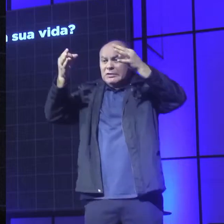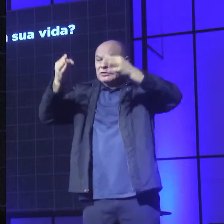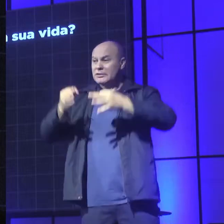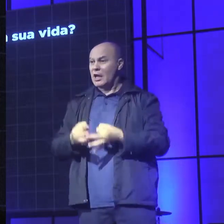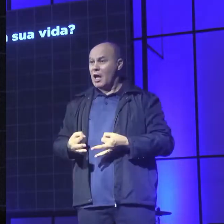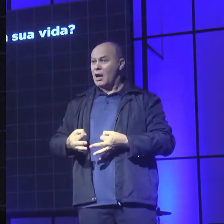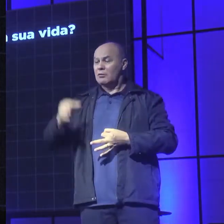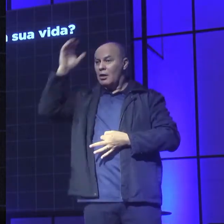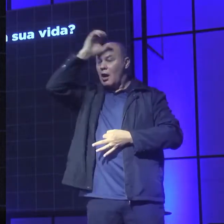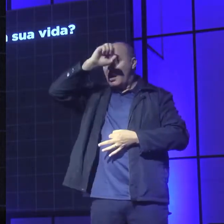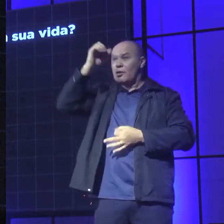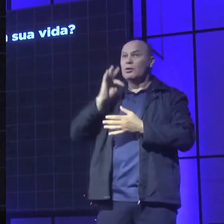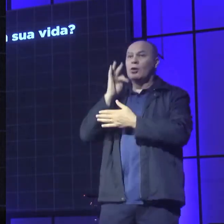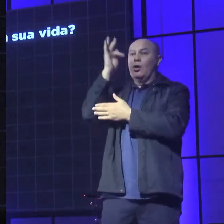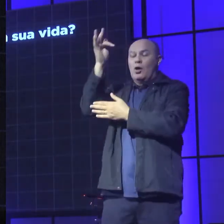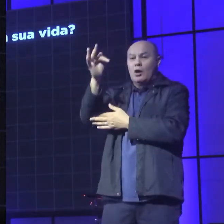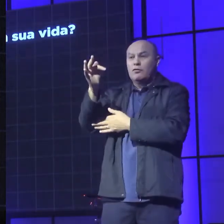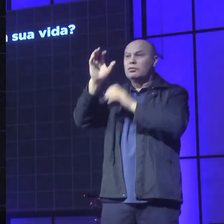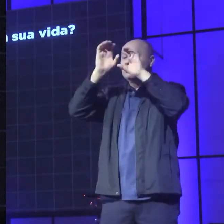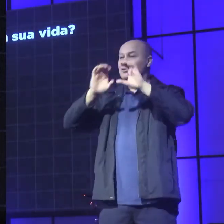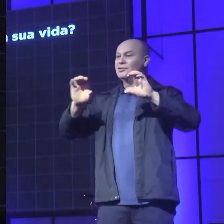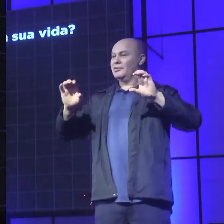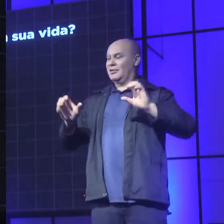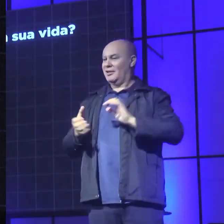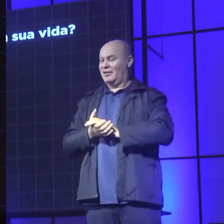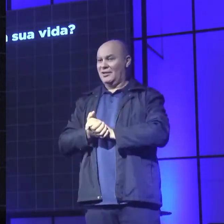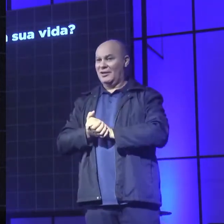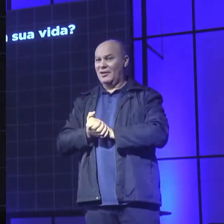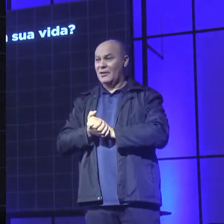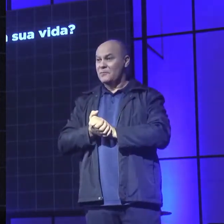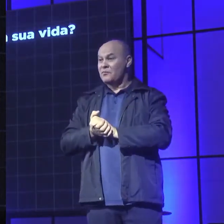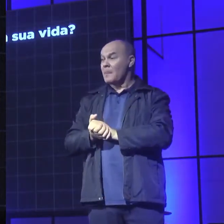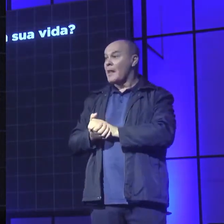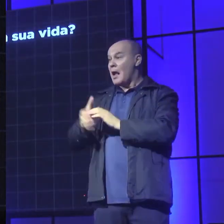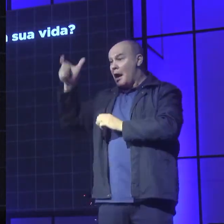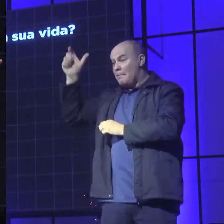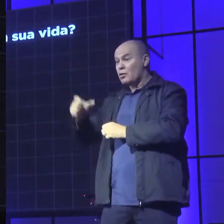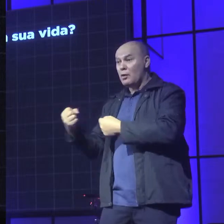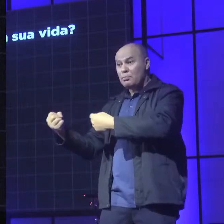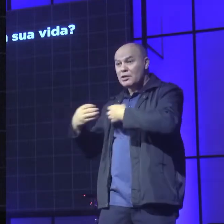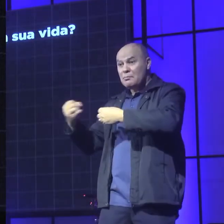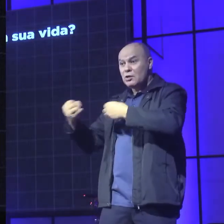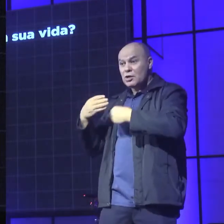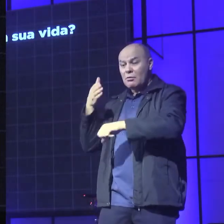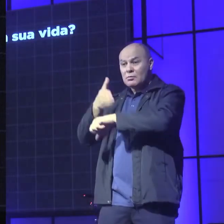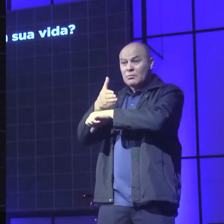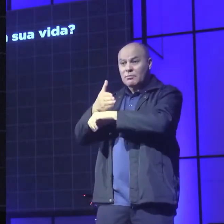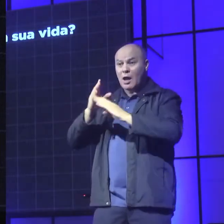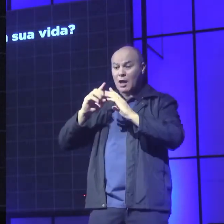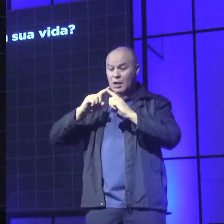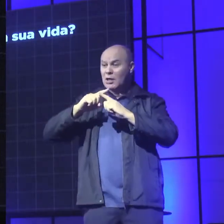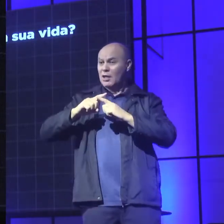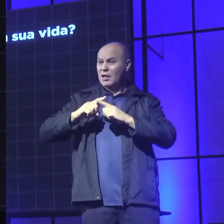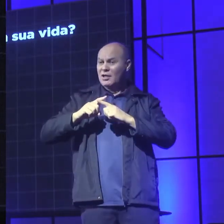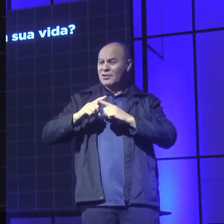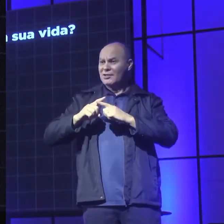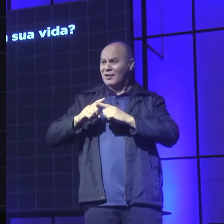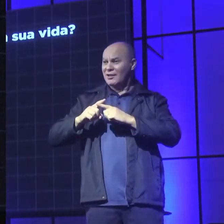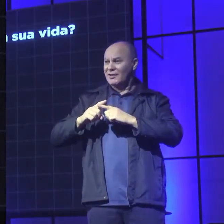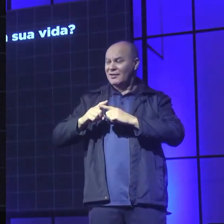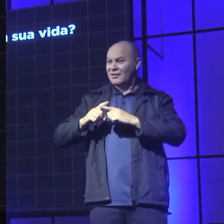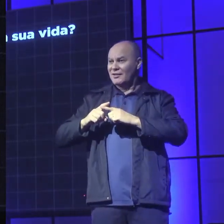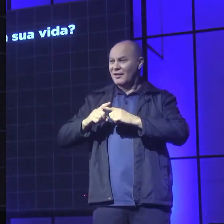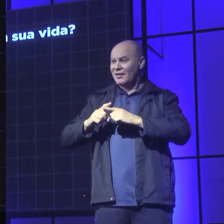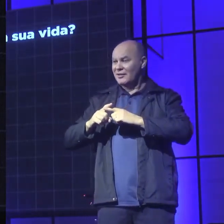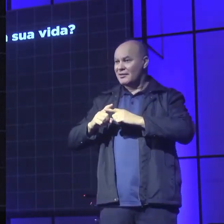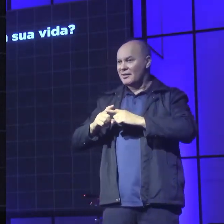para a causa de Deus. Pessoas que não estão nem aí com a realidade da espiritualidade, da eternidade.